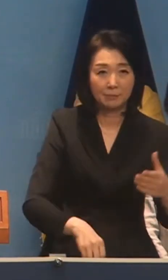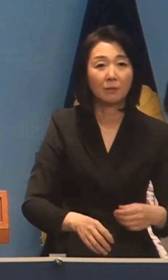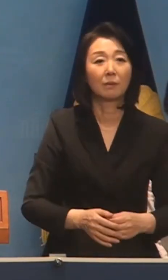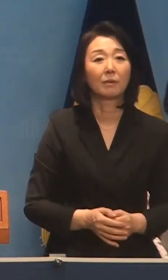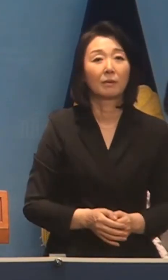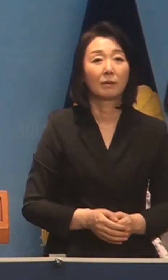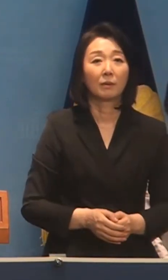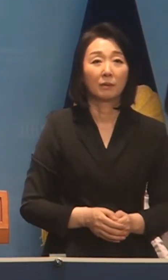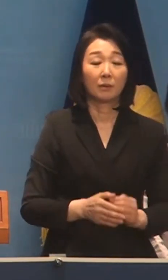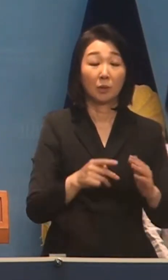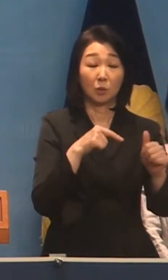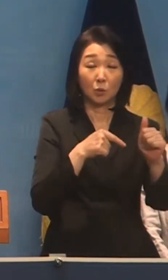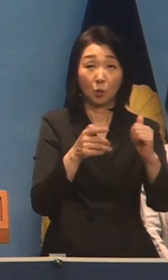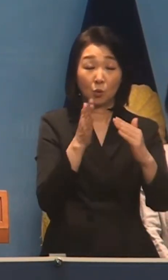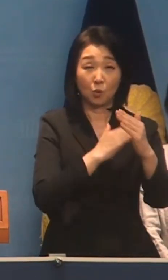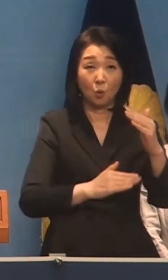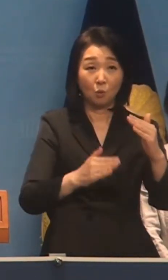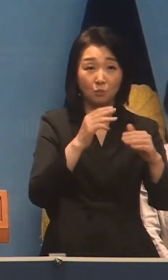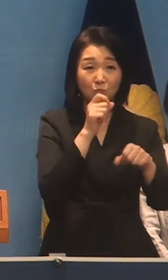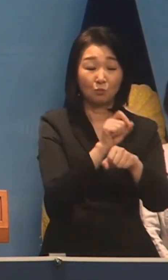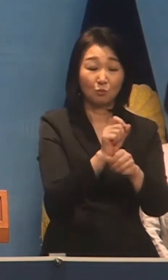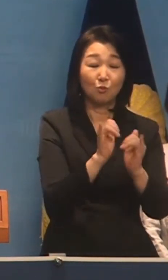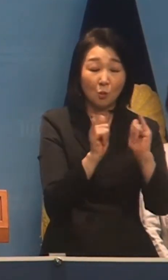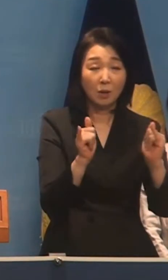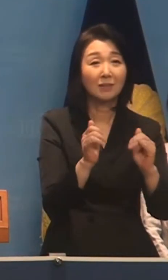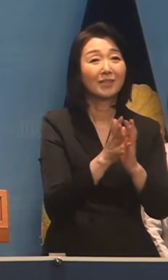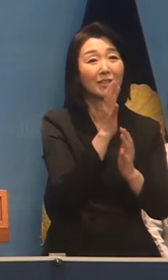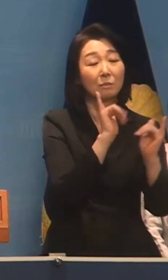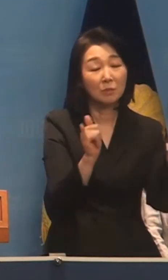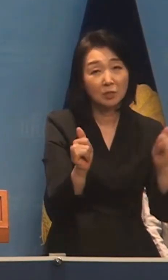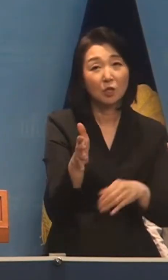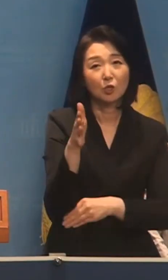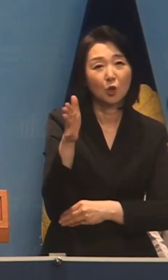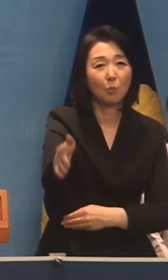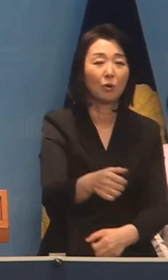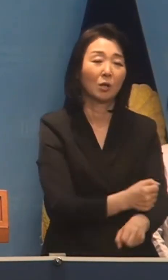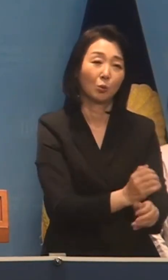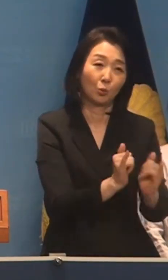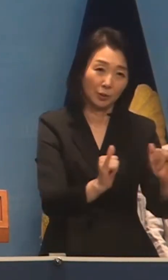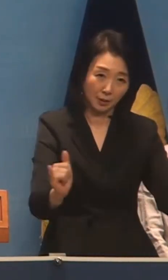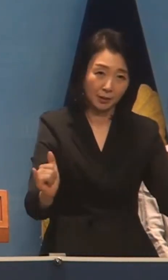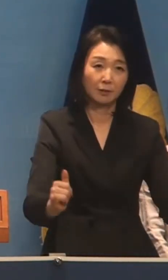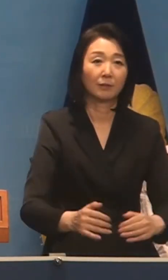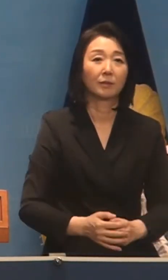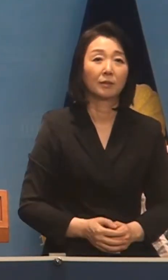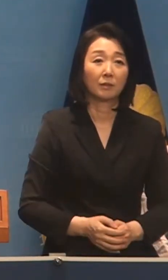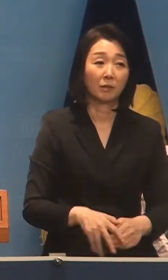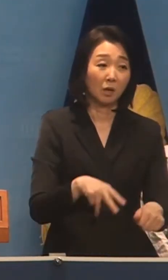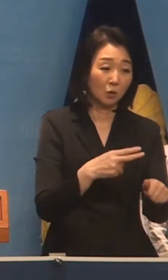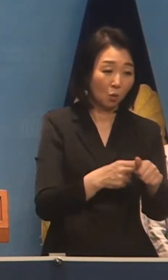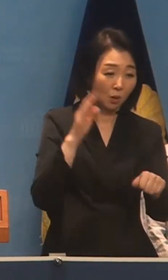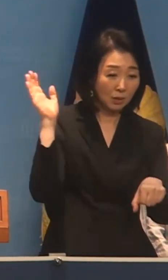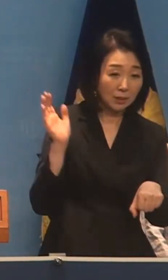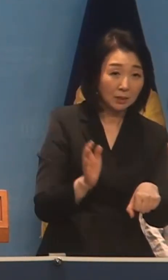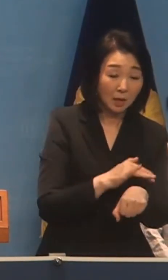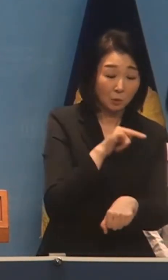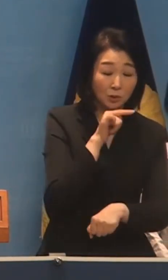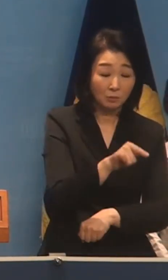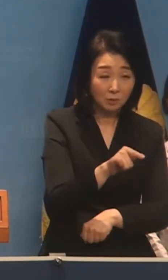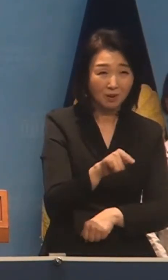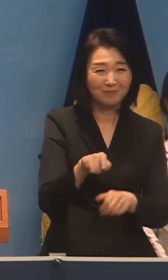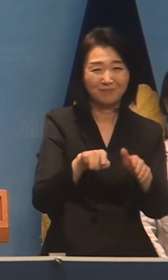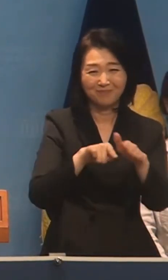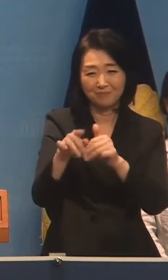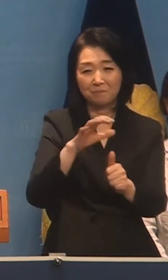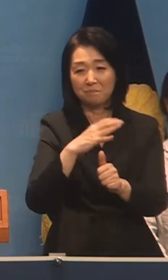배제했습니다. 교육공무원은 시민이자 전문가이자 노동자입니다. 교원이 잘못된 굴레를